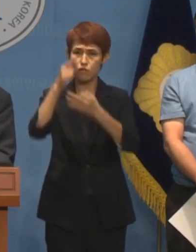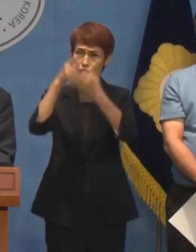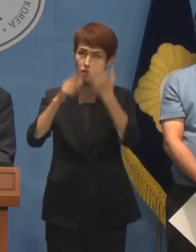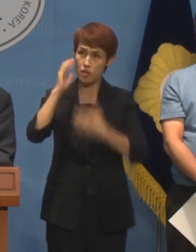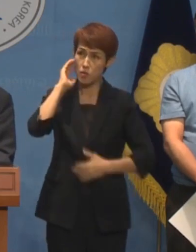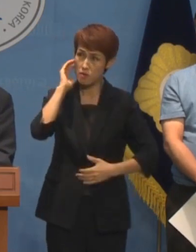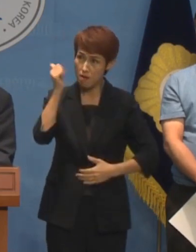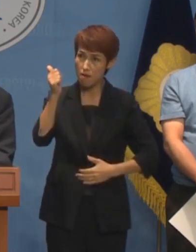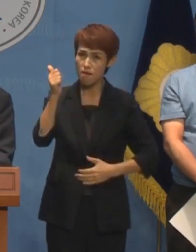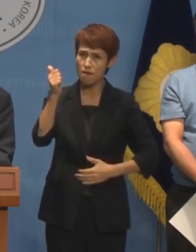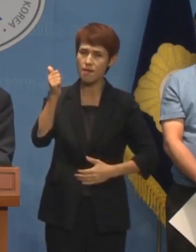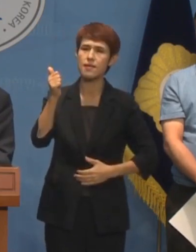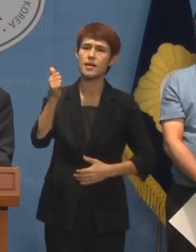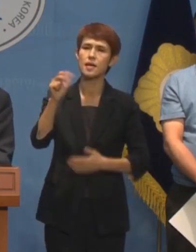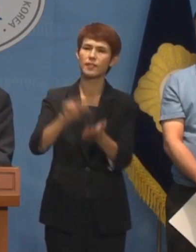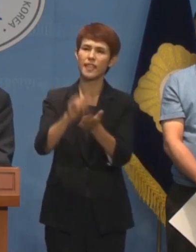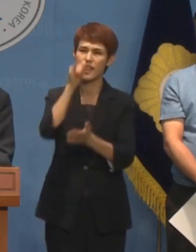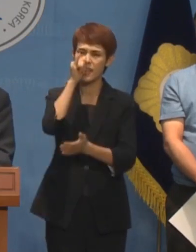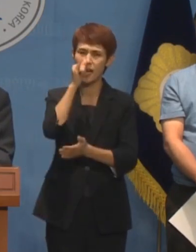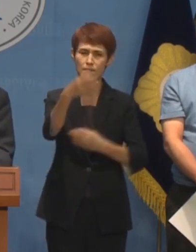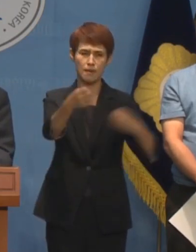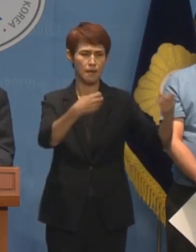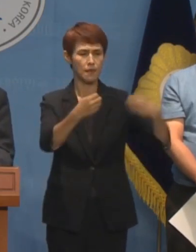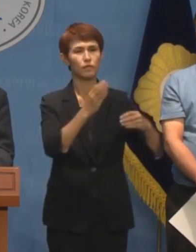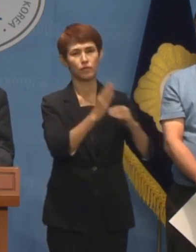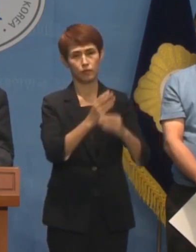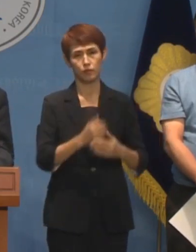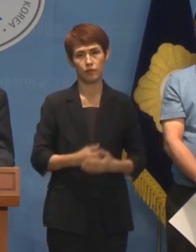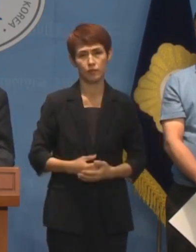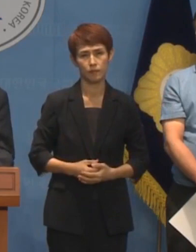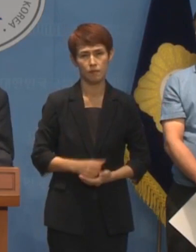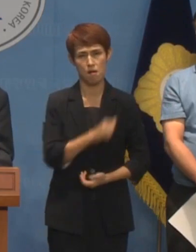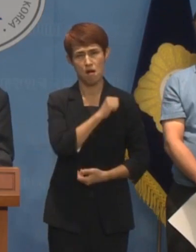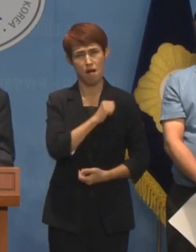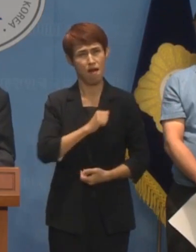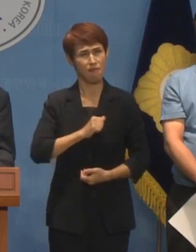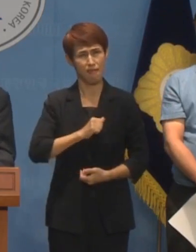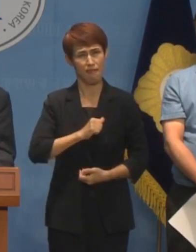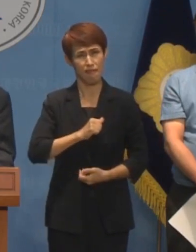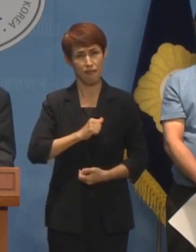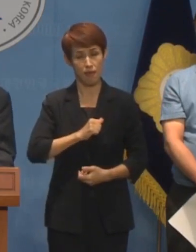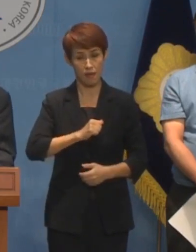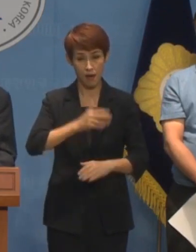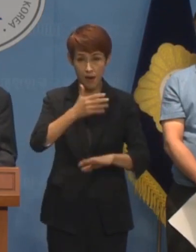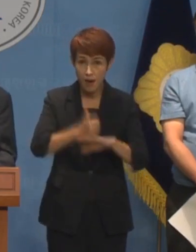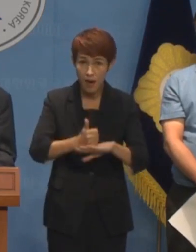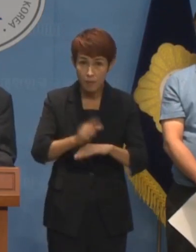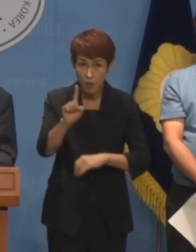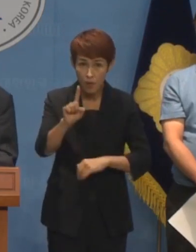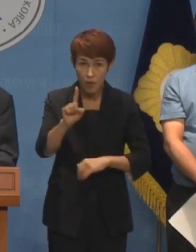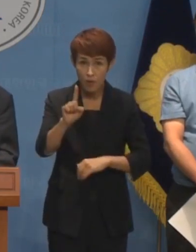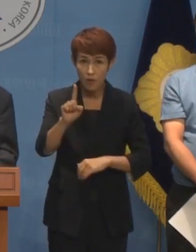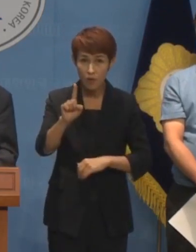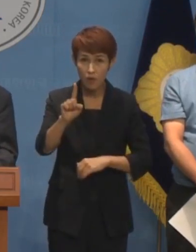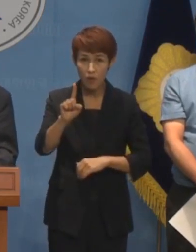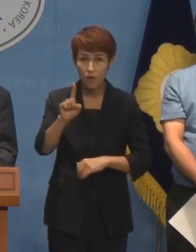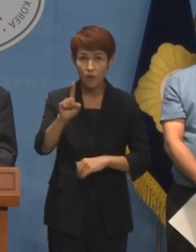대한 여론조사로 나타나고 있습니다. 그 임계점을 넘어서면 우리